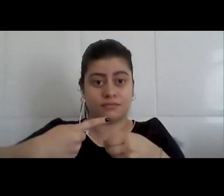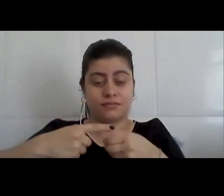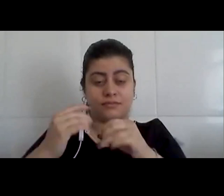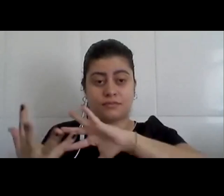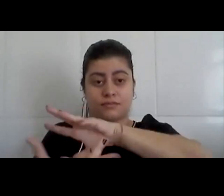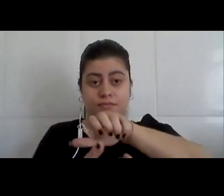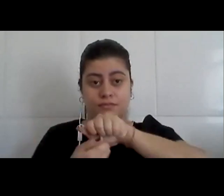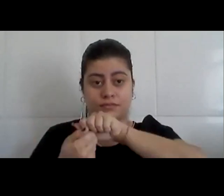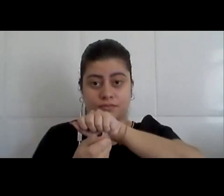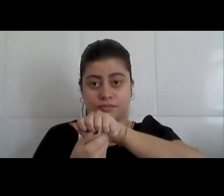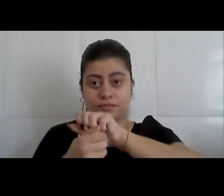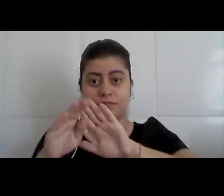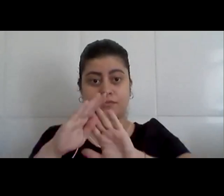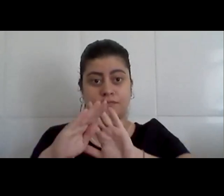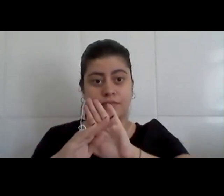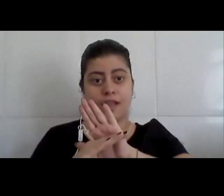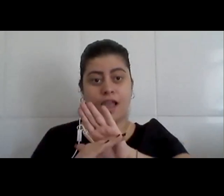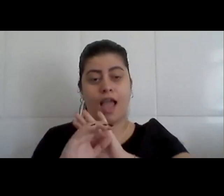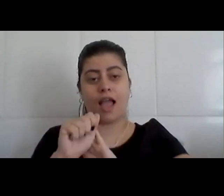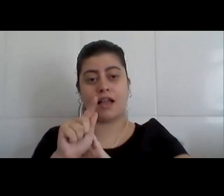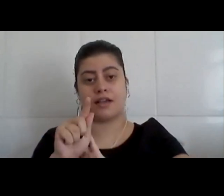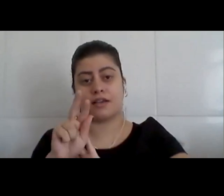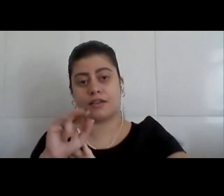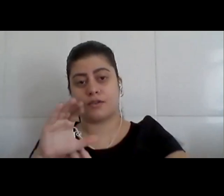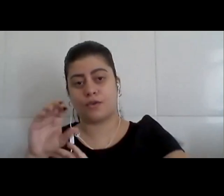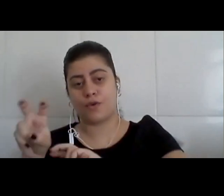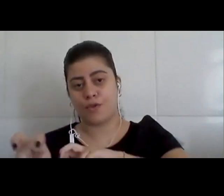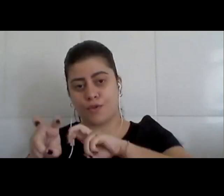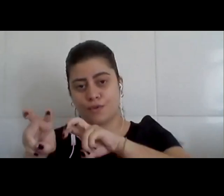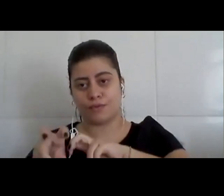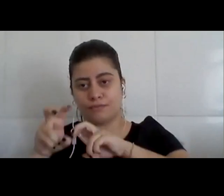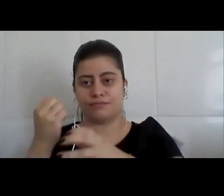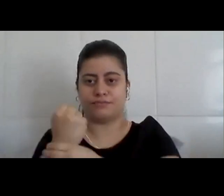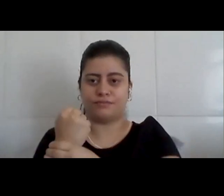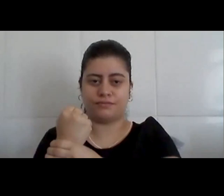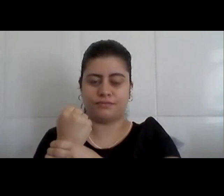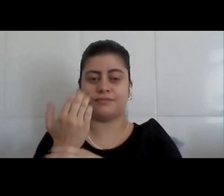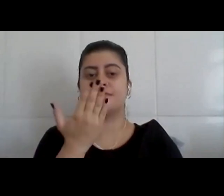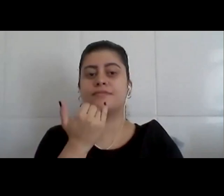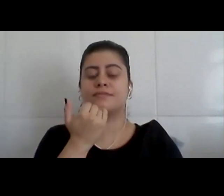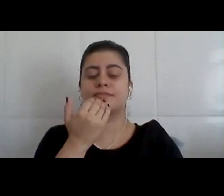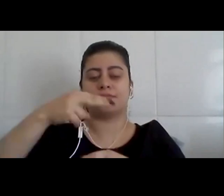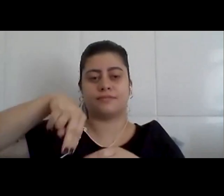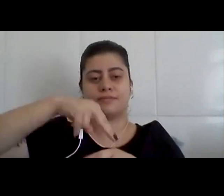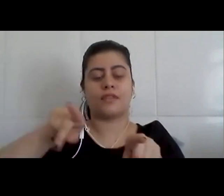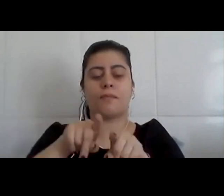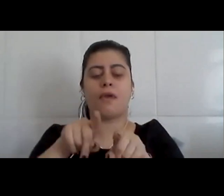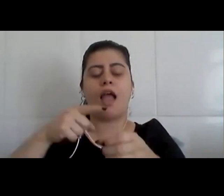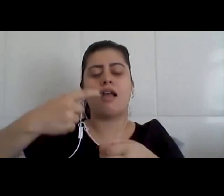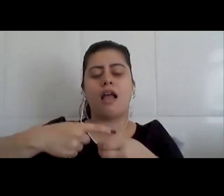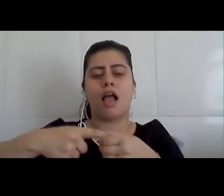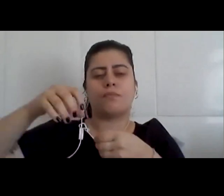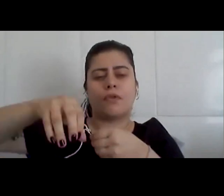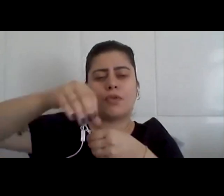2, Agroecologia, Segurança Alimentar e Nutricional e Regiões Metropolitanas Sustentáveis.